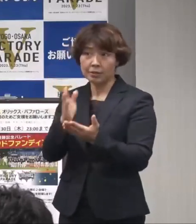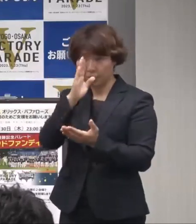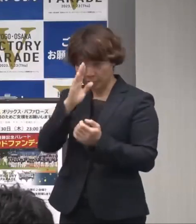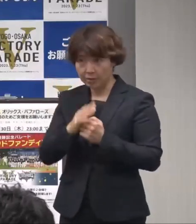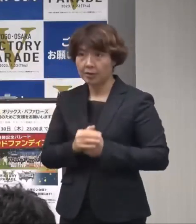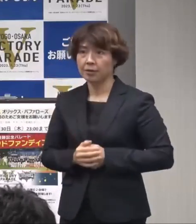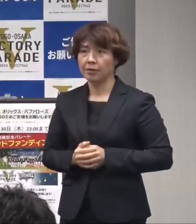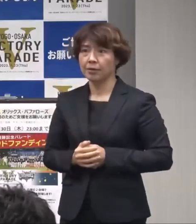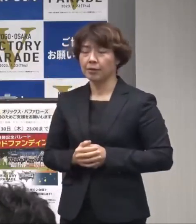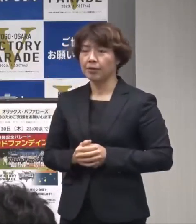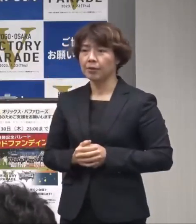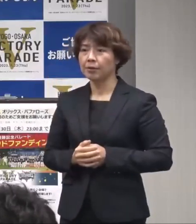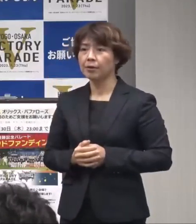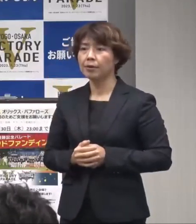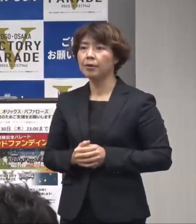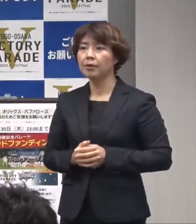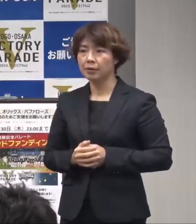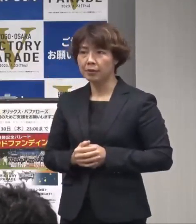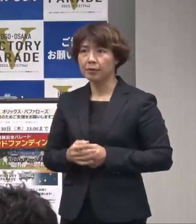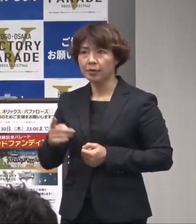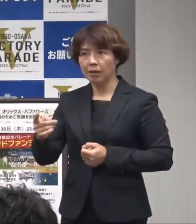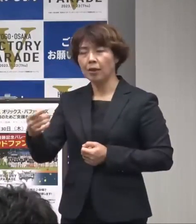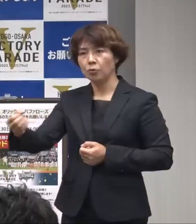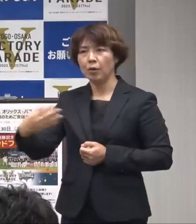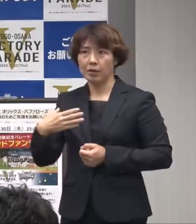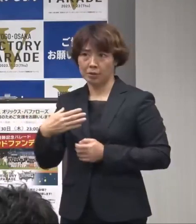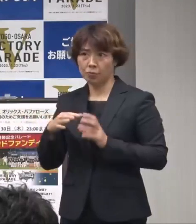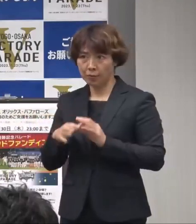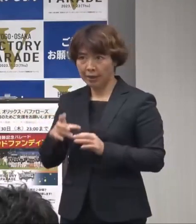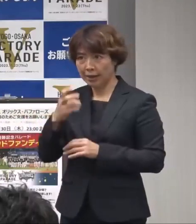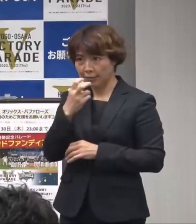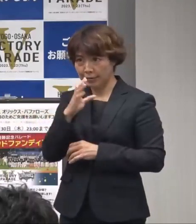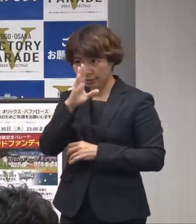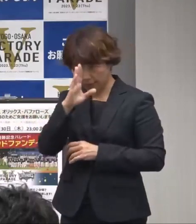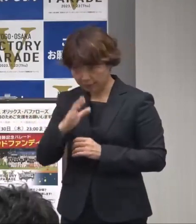は府警に確認してくださいと言ってくれと言われています。府警に確認してください。 わかりました。 次に、そしたら、